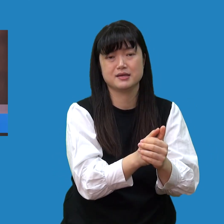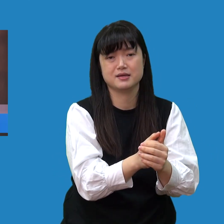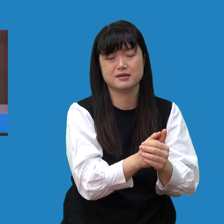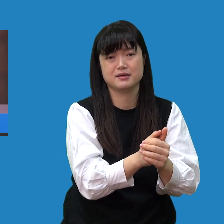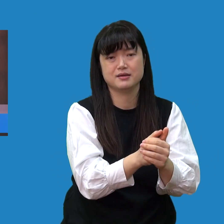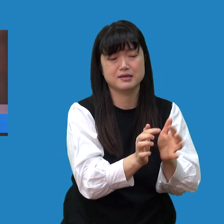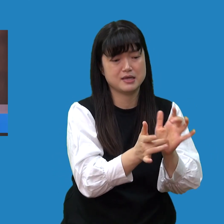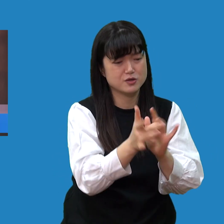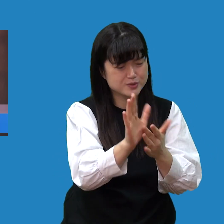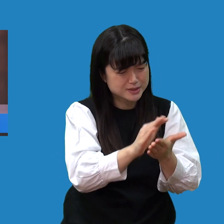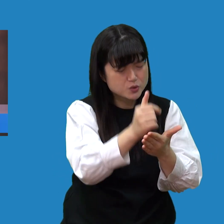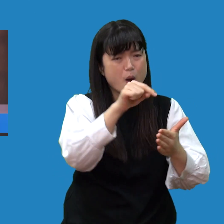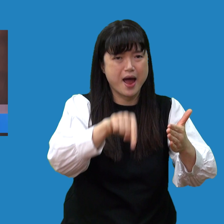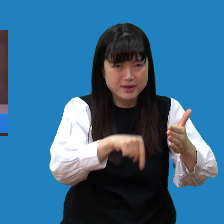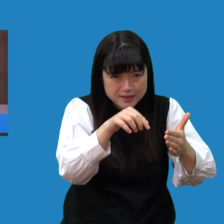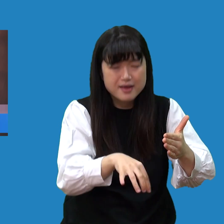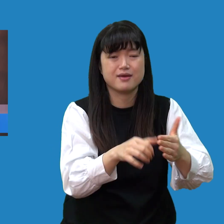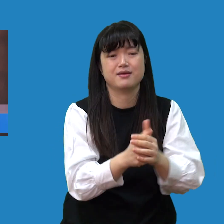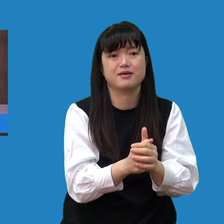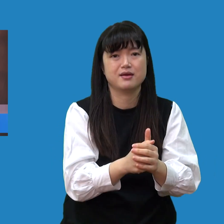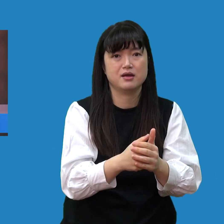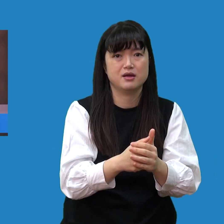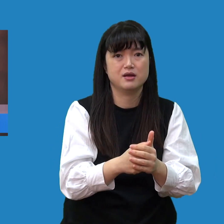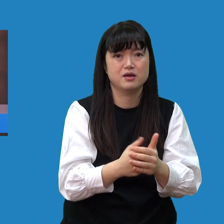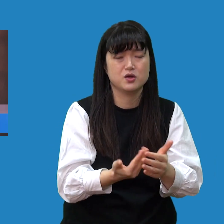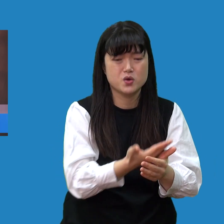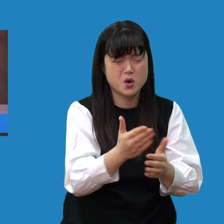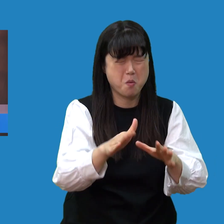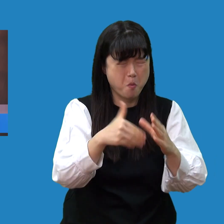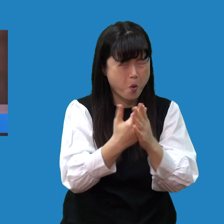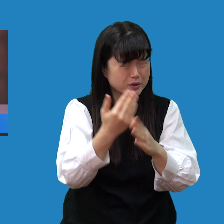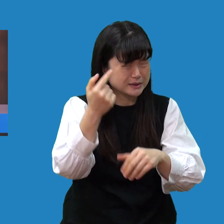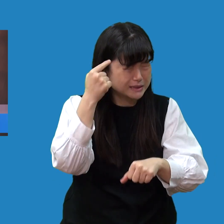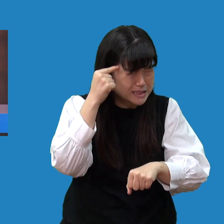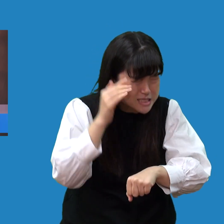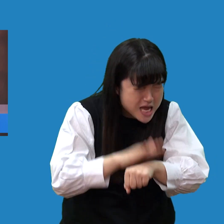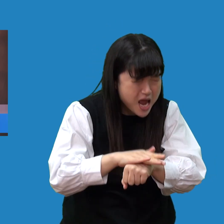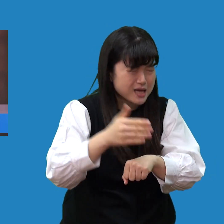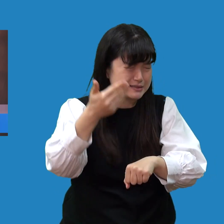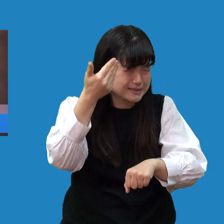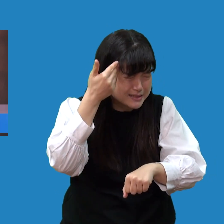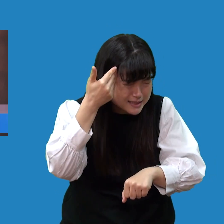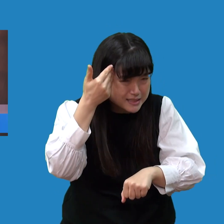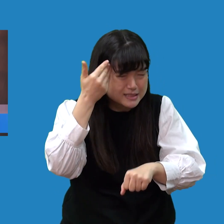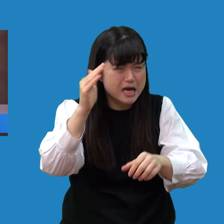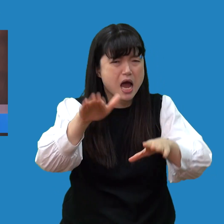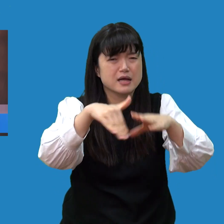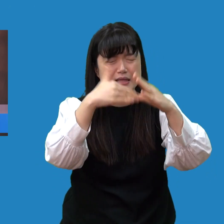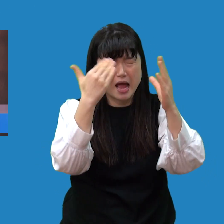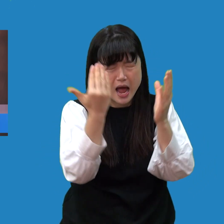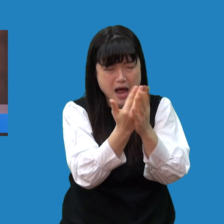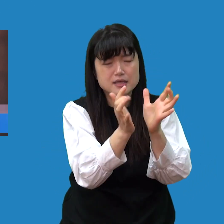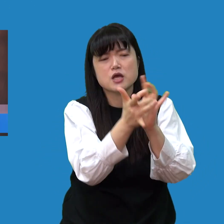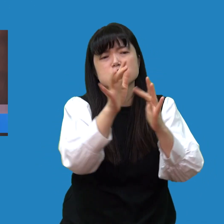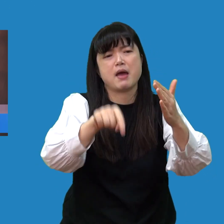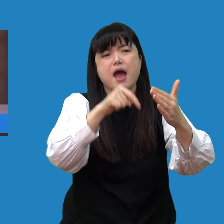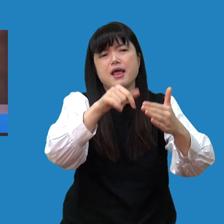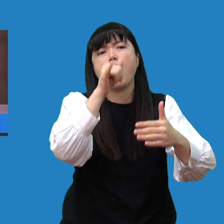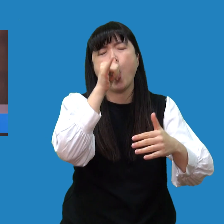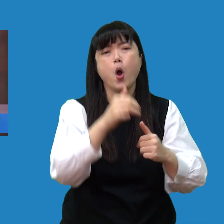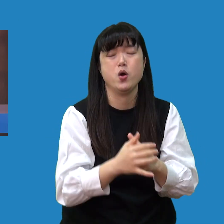누구예요? 그리스도 안에. 그리스도 안에 여러분과 제가 필요한 모든 지혜, 모든 지식 다 그분 안에 있다 이